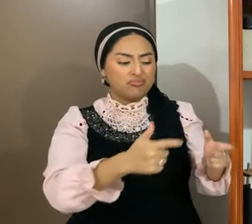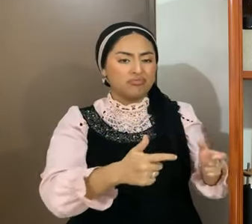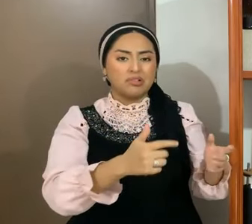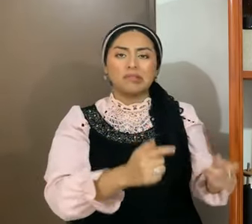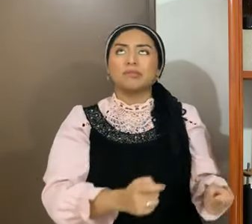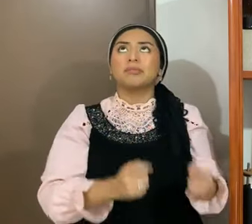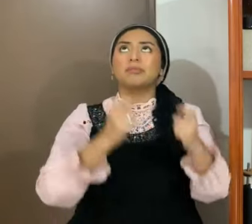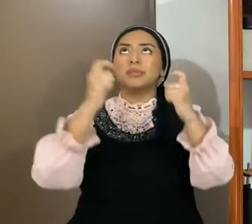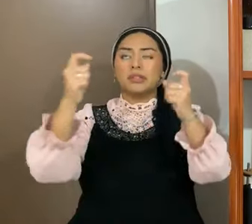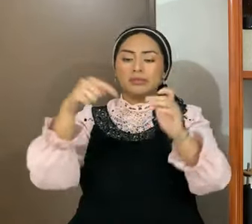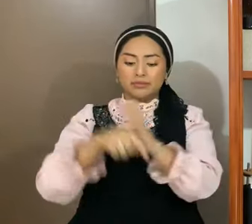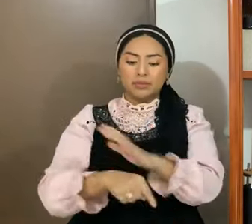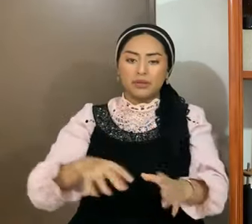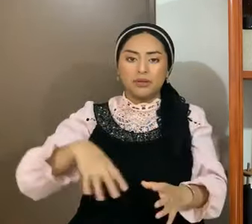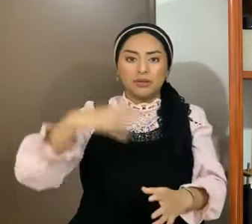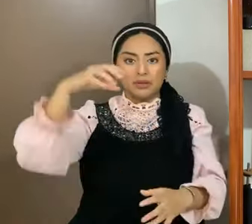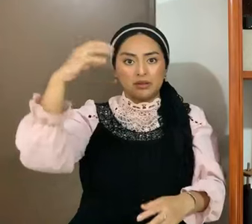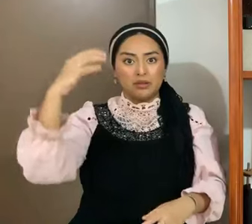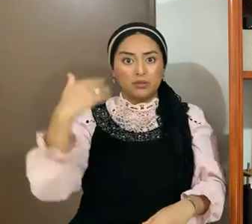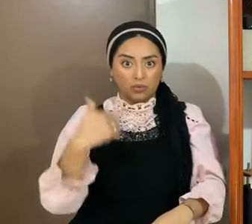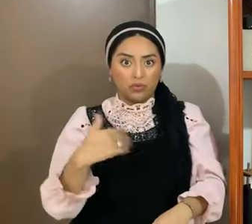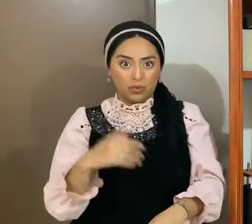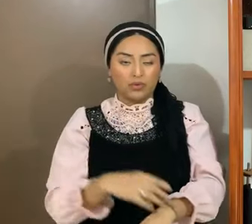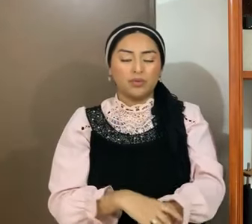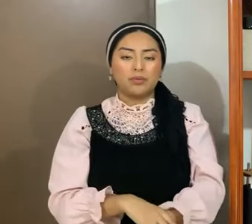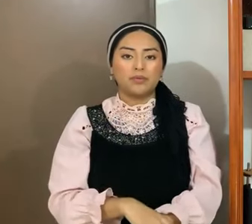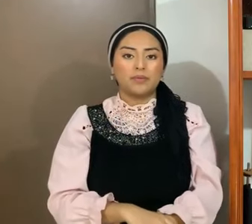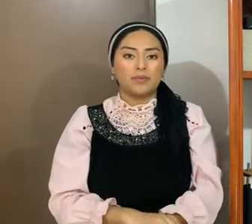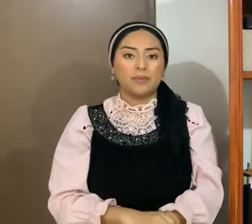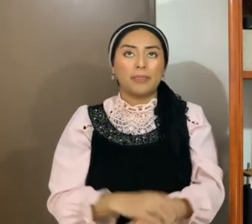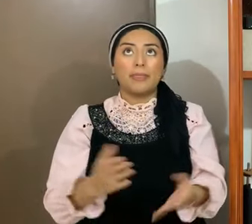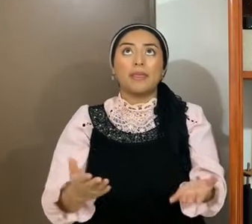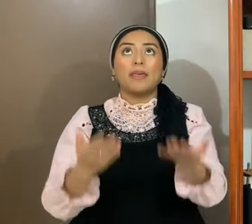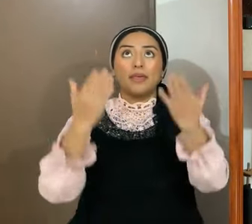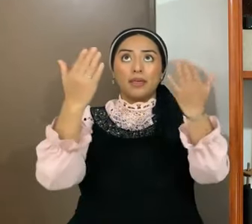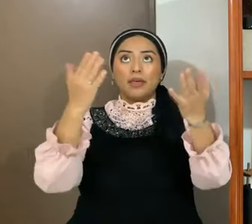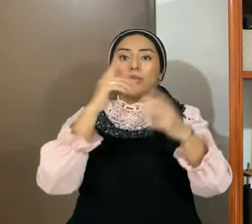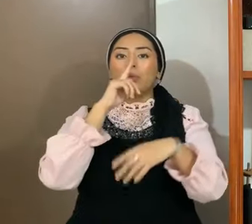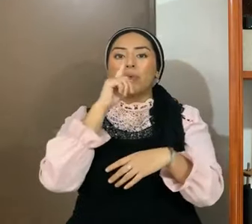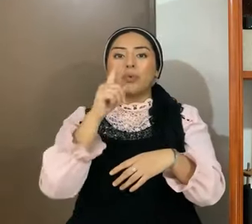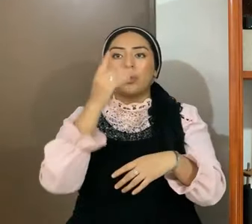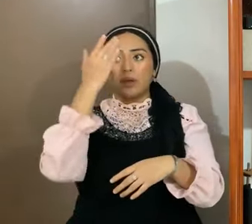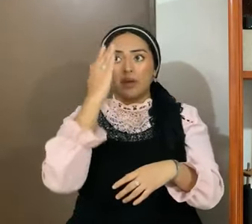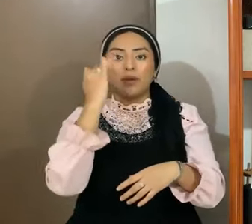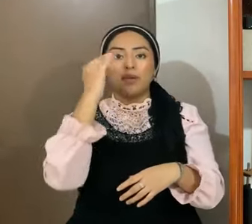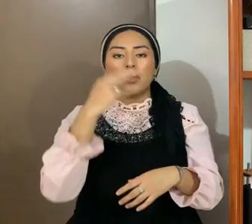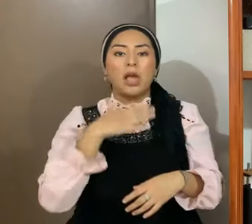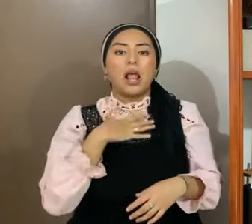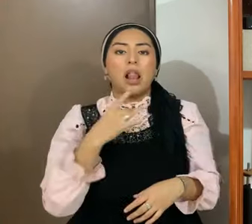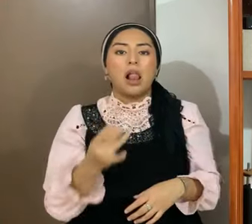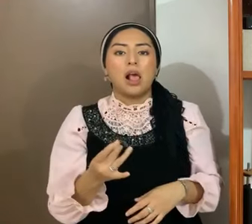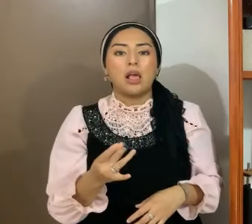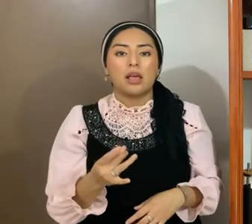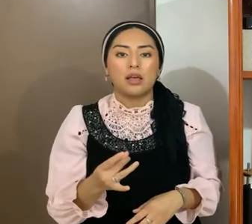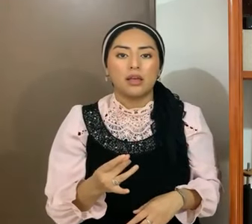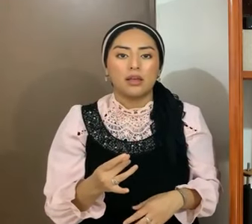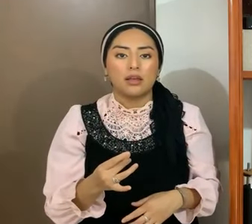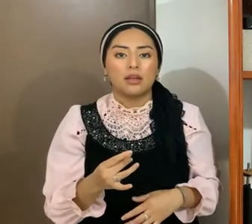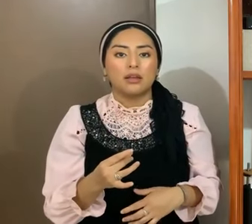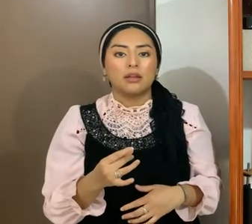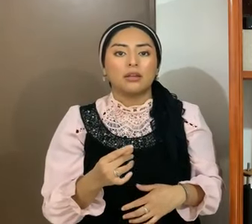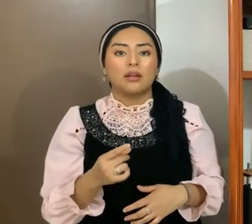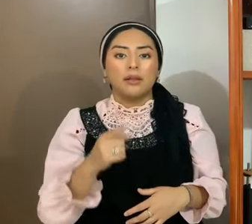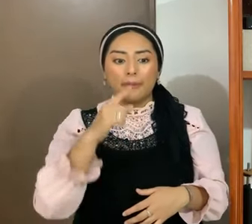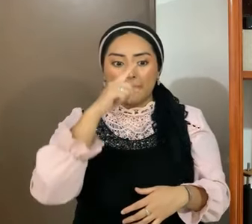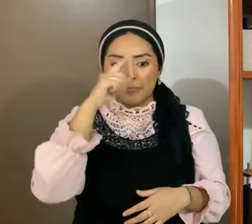ellas. ¿Sí? ¡Qué tremendo! Entonces, fue una ofrenda verdaderamente agradable al Eterno. ¿Por qué?